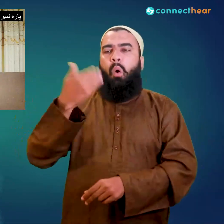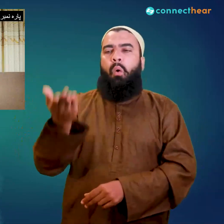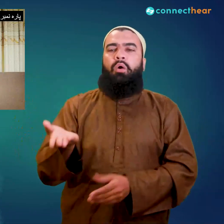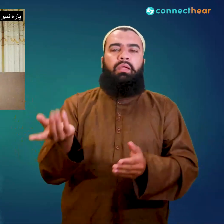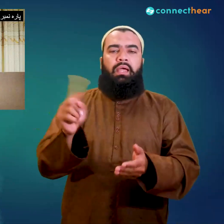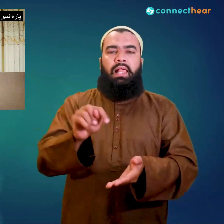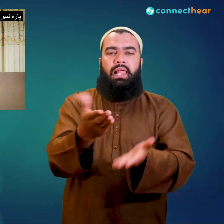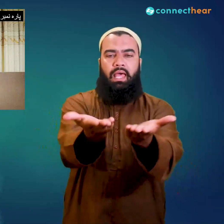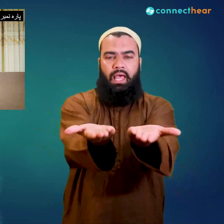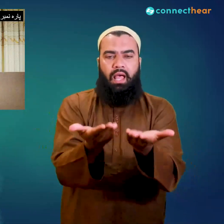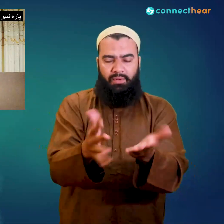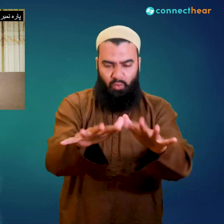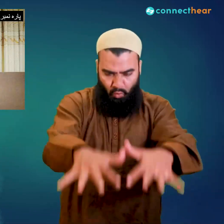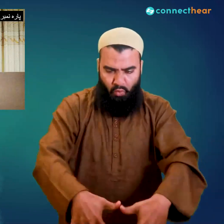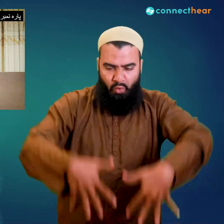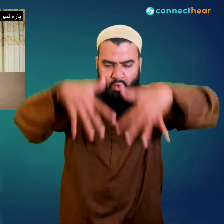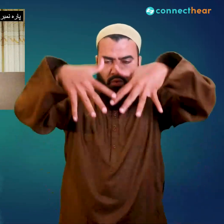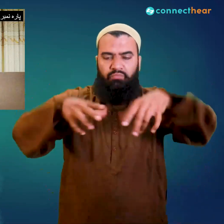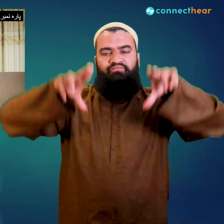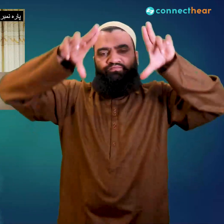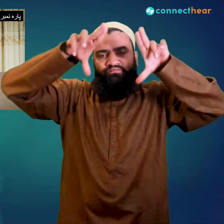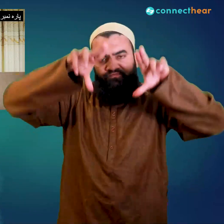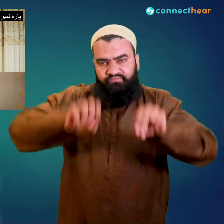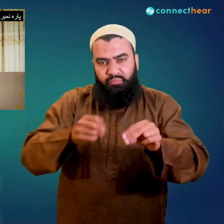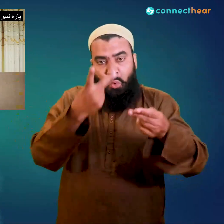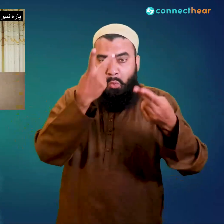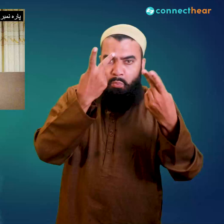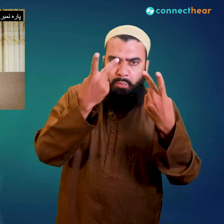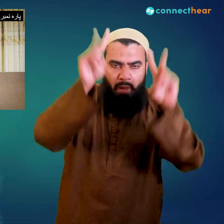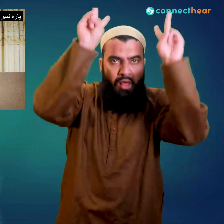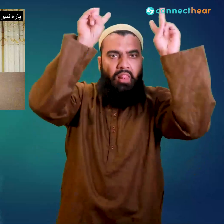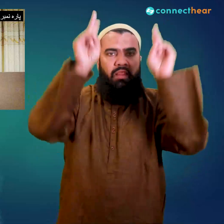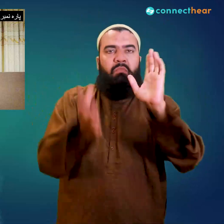کا عذاب تو اس سے شدید ترین ہوگا۔